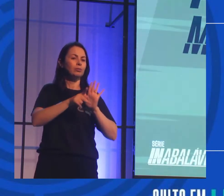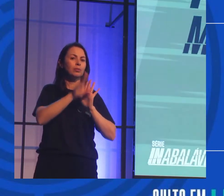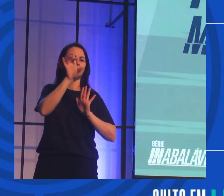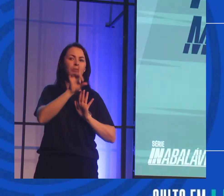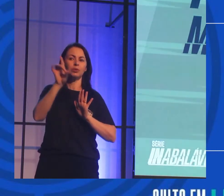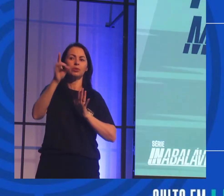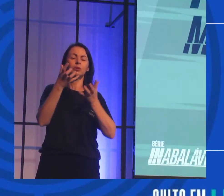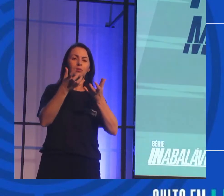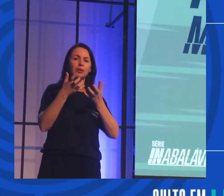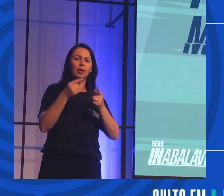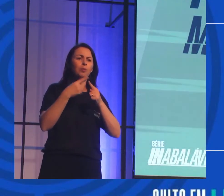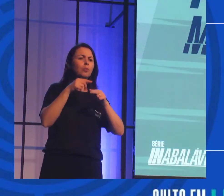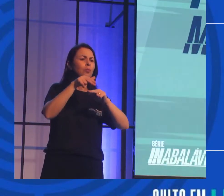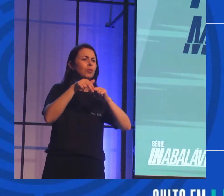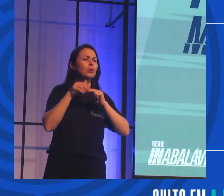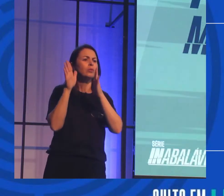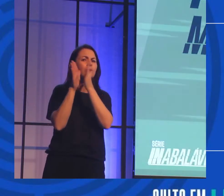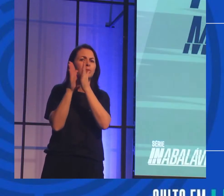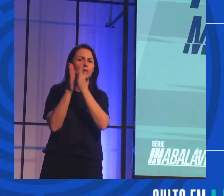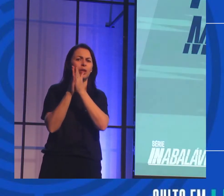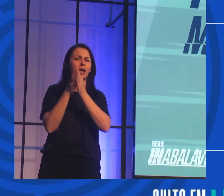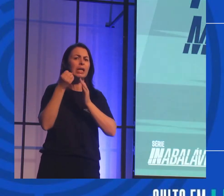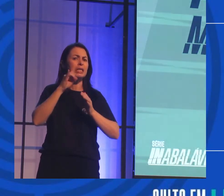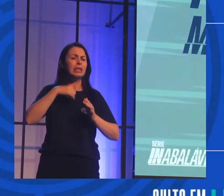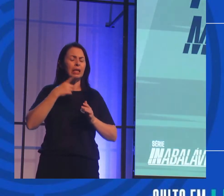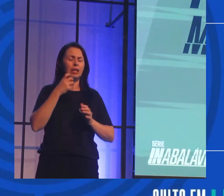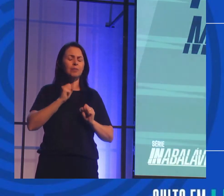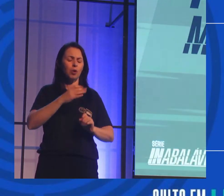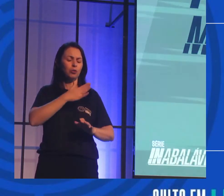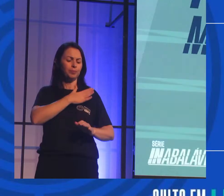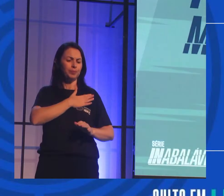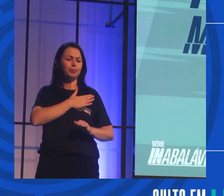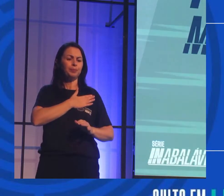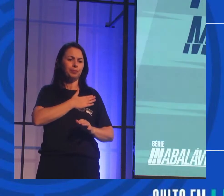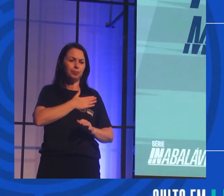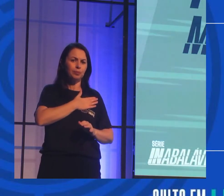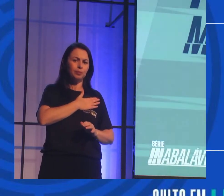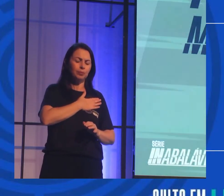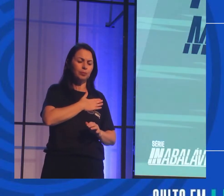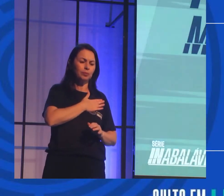orar com você. Se você puder e quer, coloque a mão sobre o seu peito. Pai,